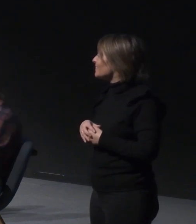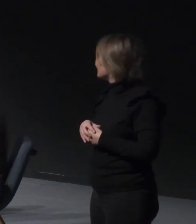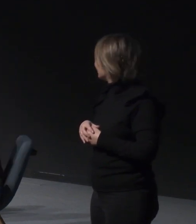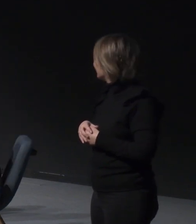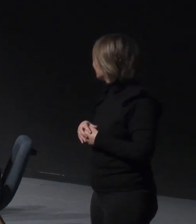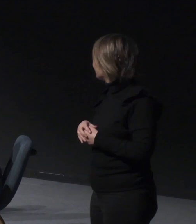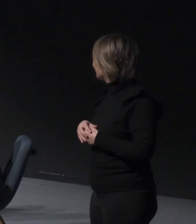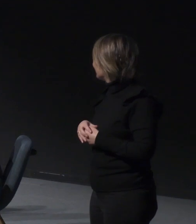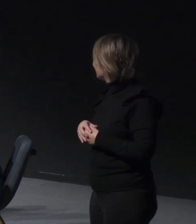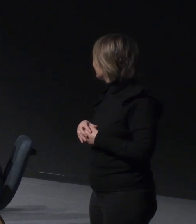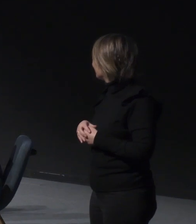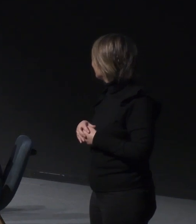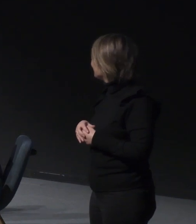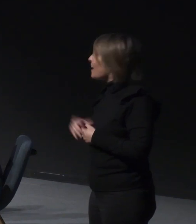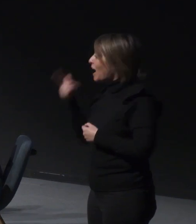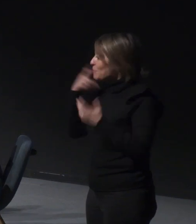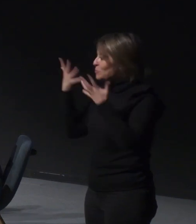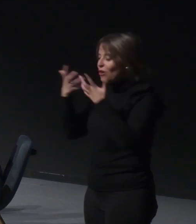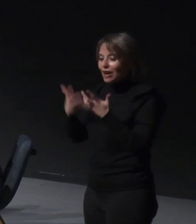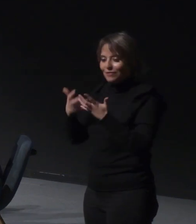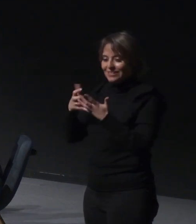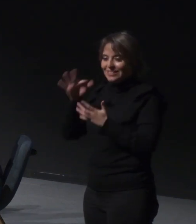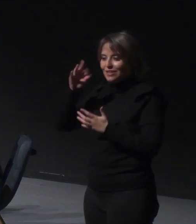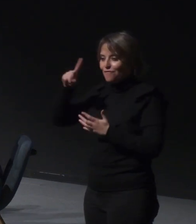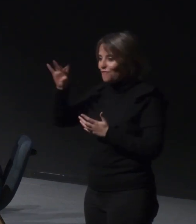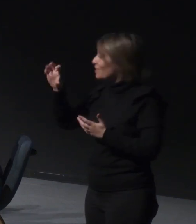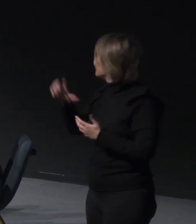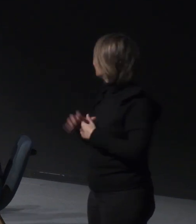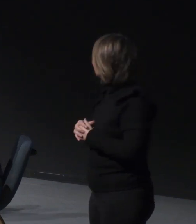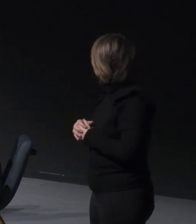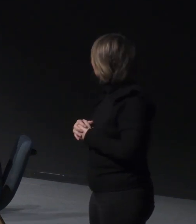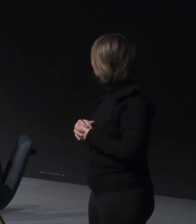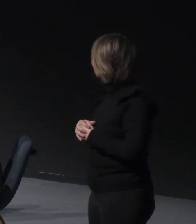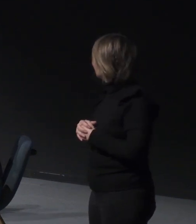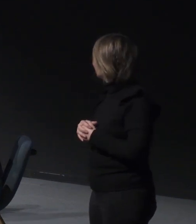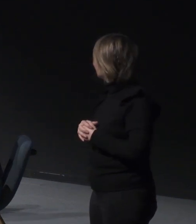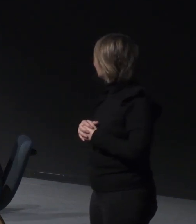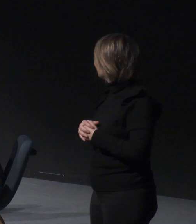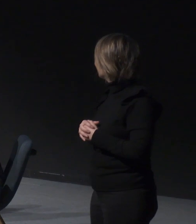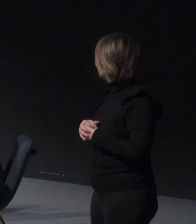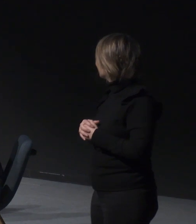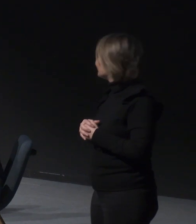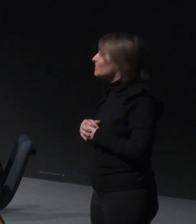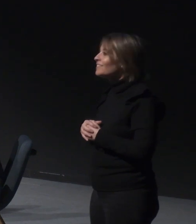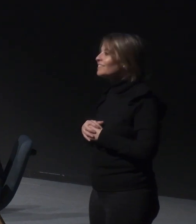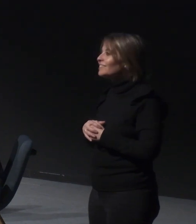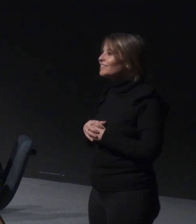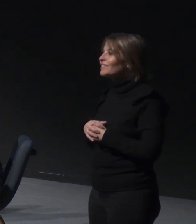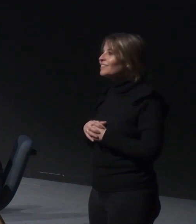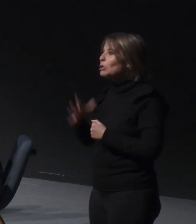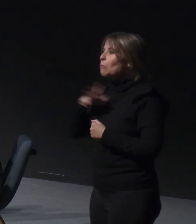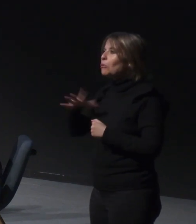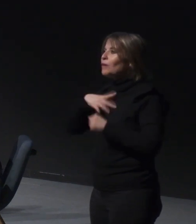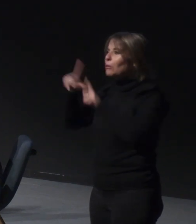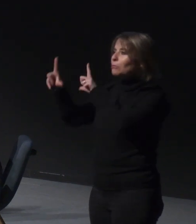Ah, la dejo de fondo, sí. Sabía que había algo de Freud, pero... Ah, sí, la pueden poner sí que Raúl, porfa y